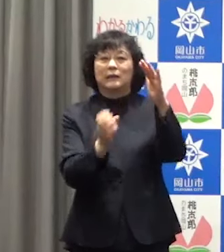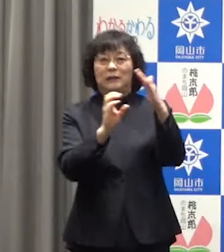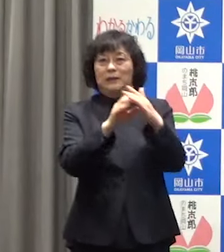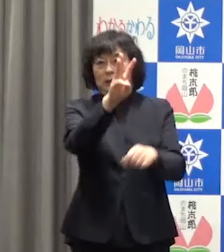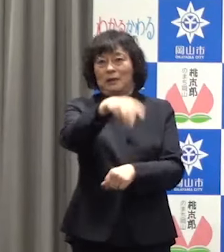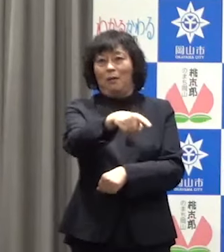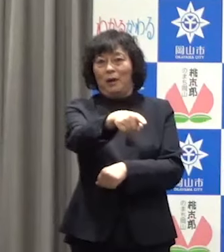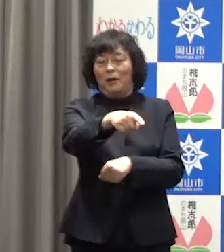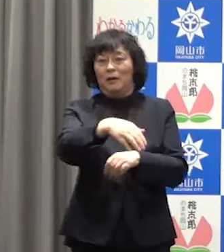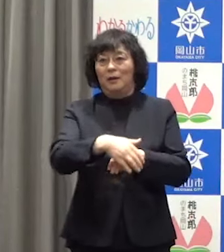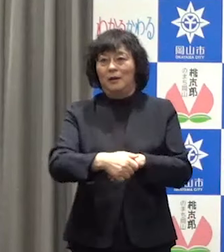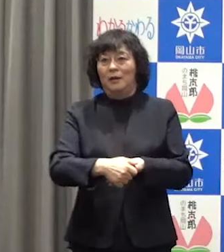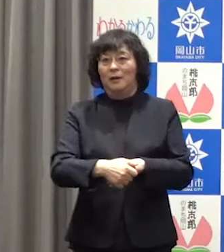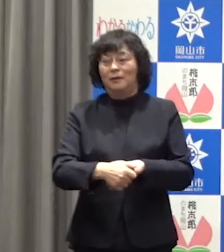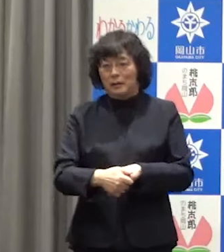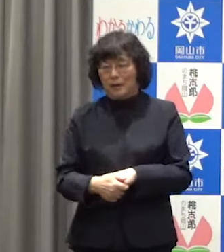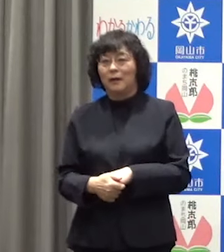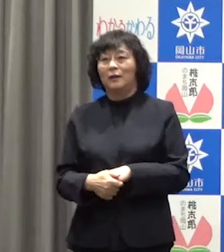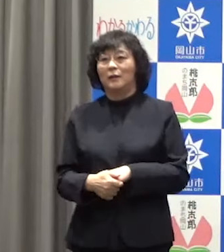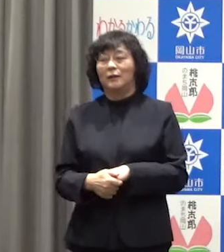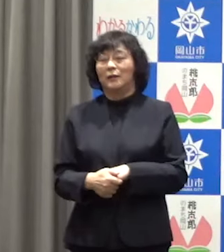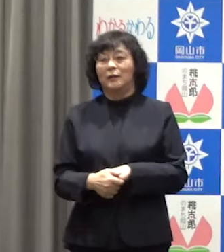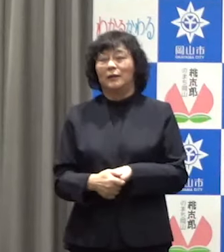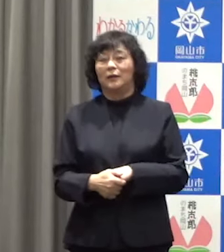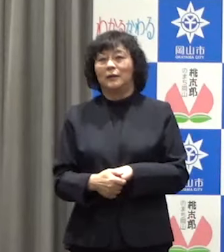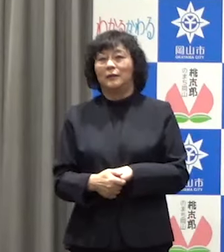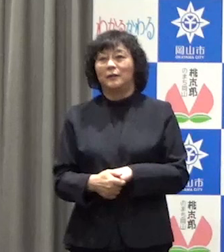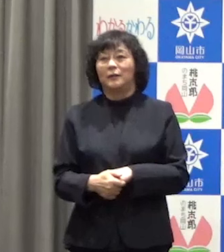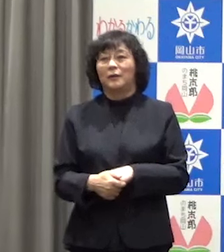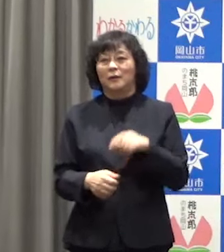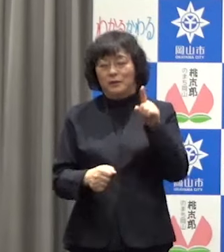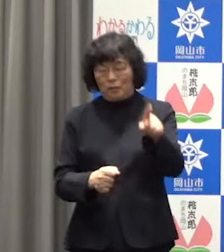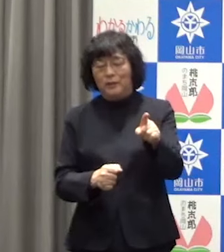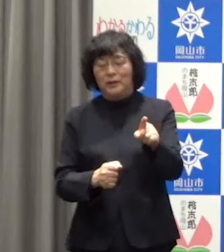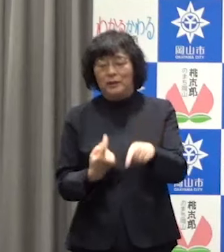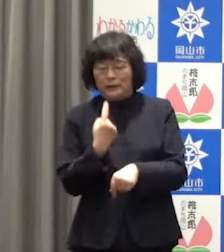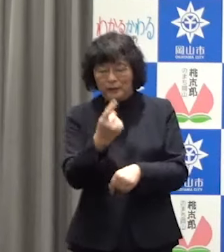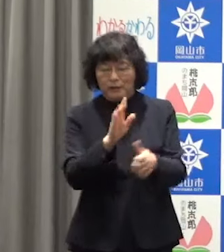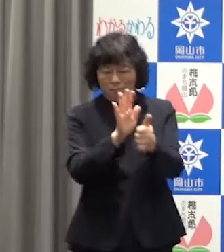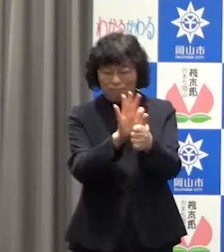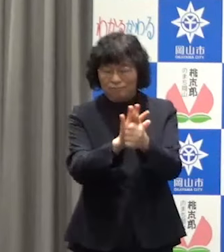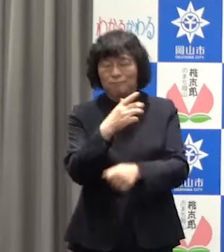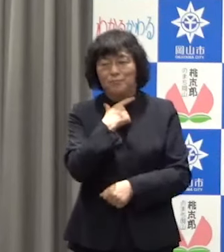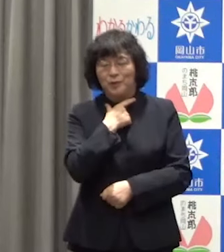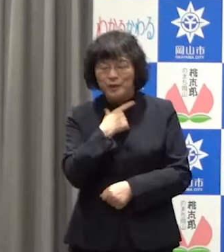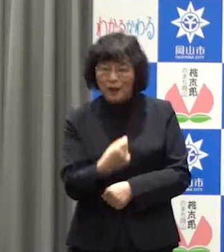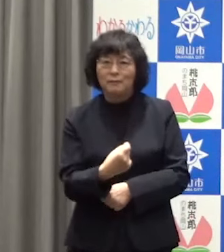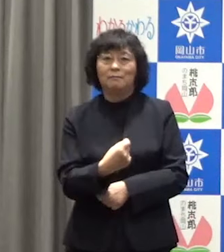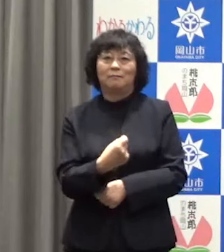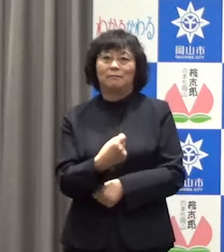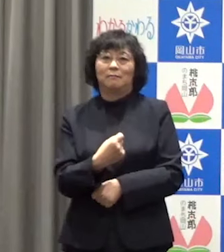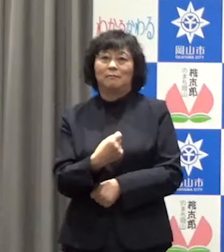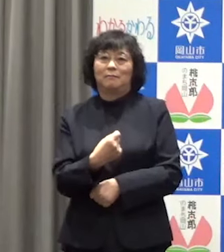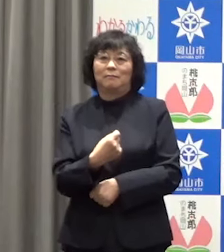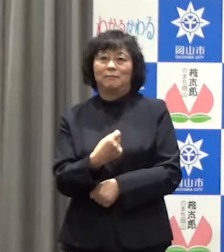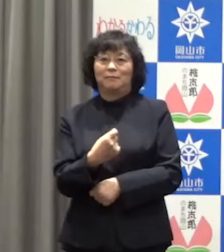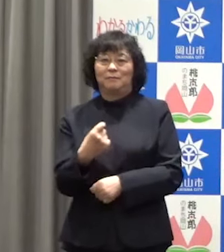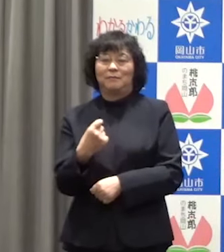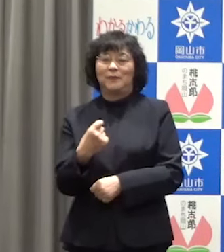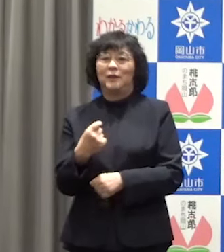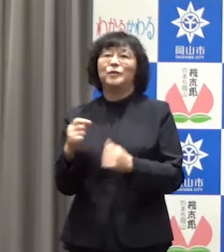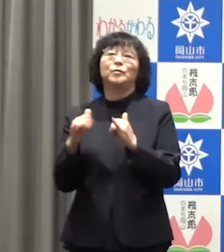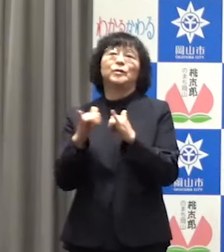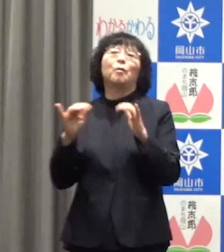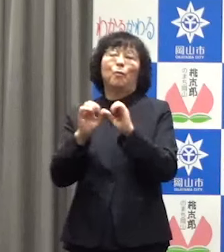のふるさと石川で、救助したいという方もおられるわけであります